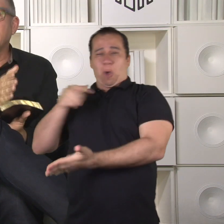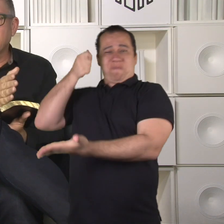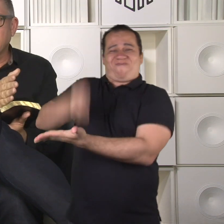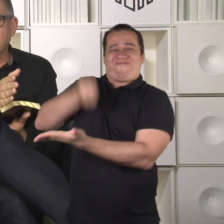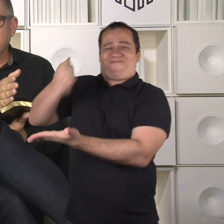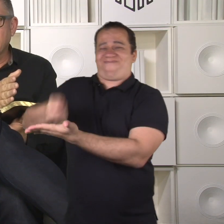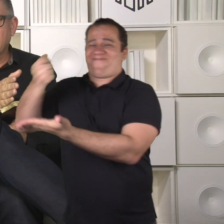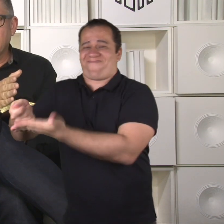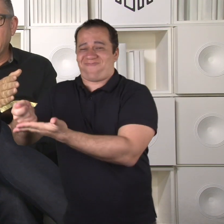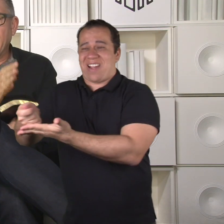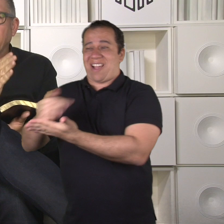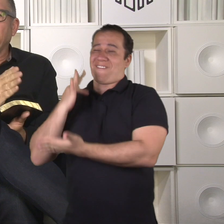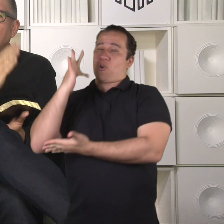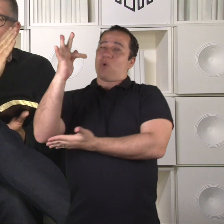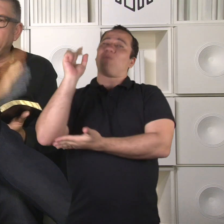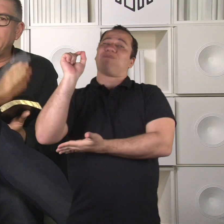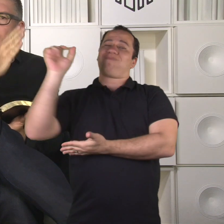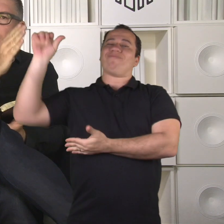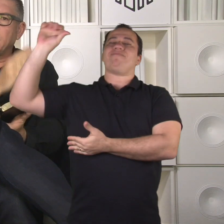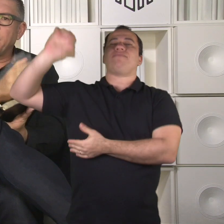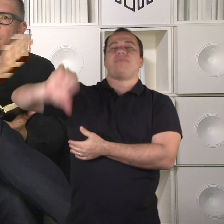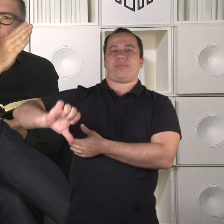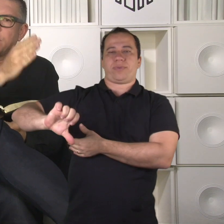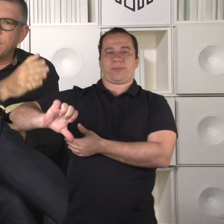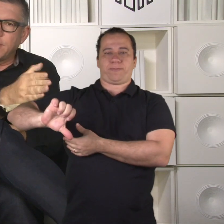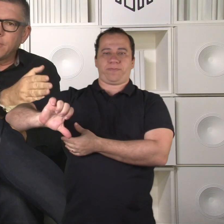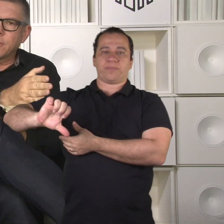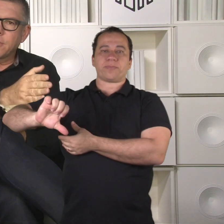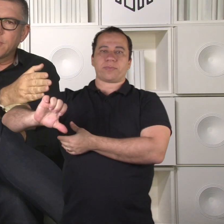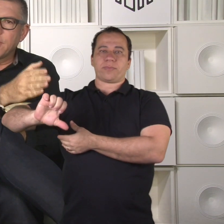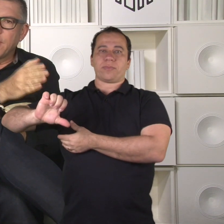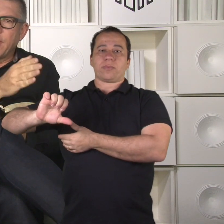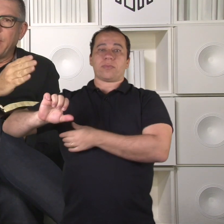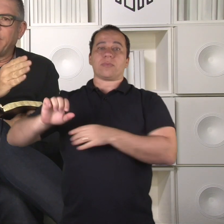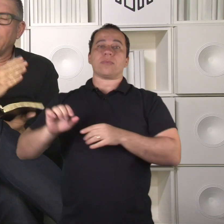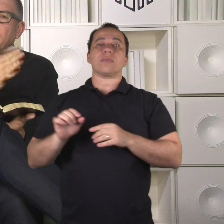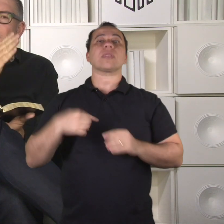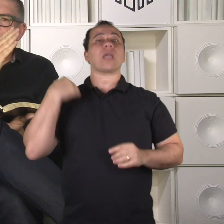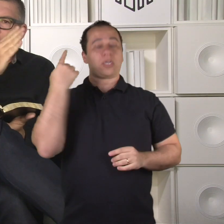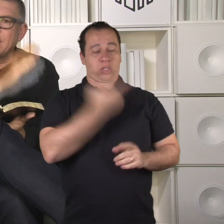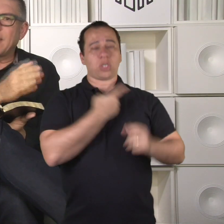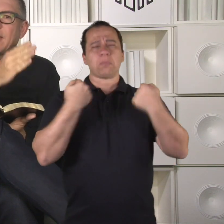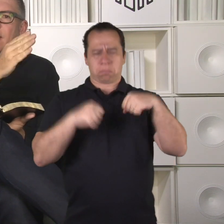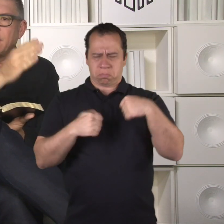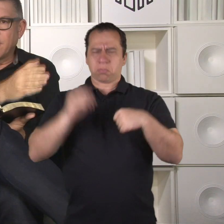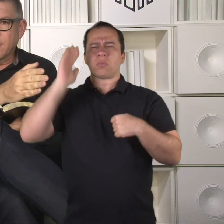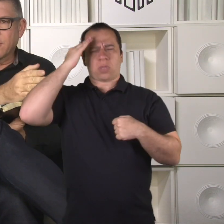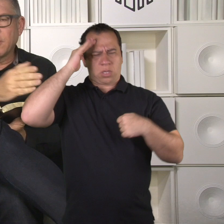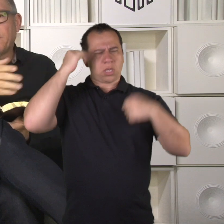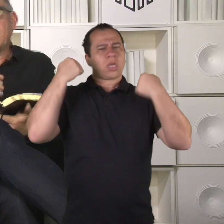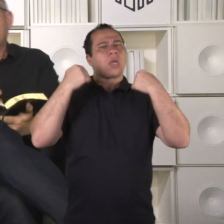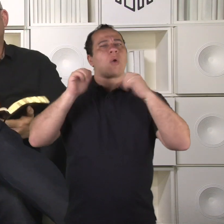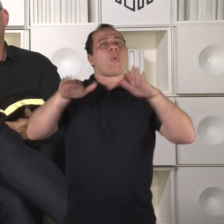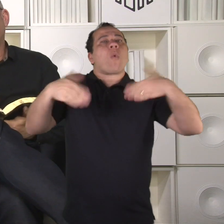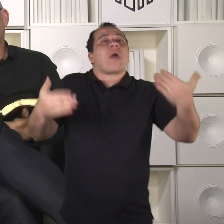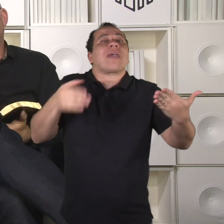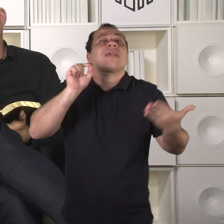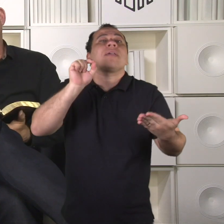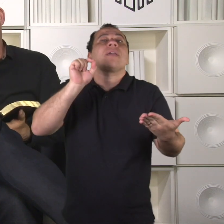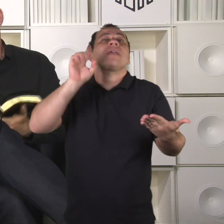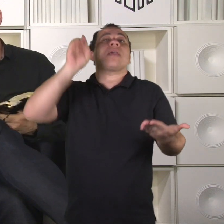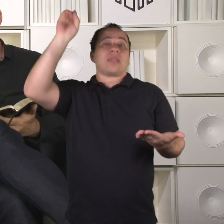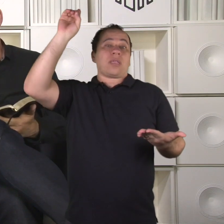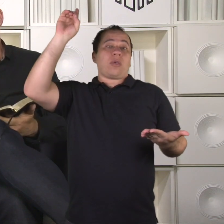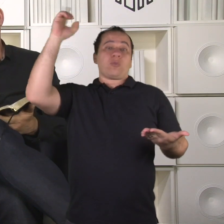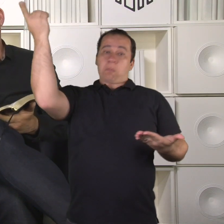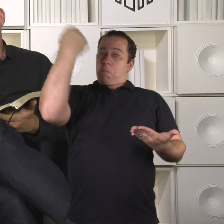de Deus? Eu vou cumprir os mandamentos de Deus. Eu vou obedecer a Deus. Quando, por exemplo,